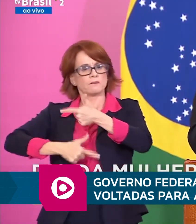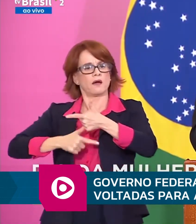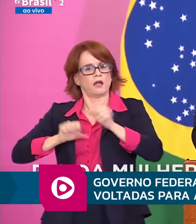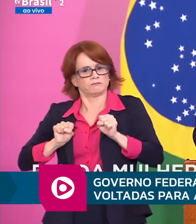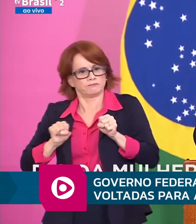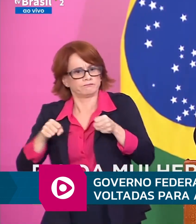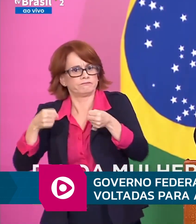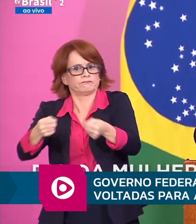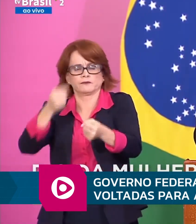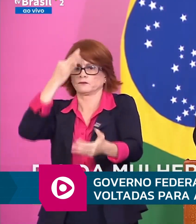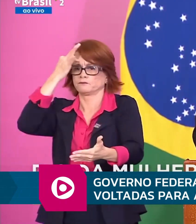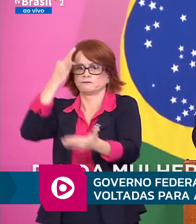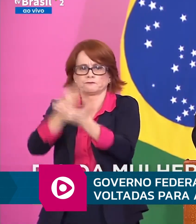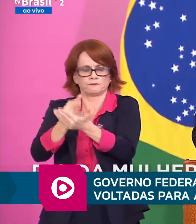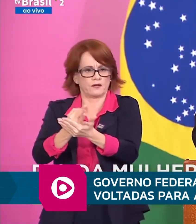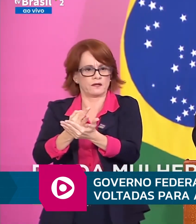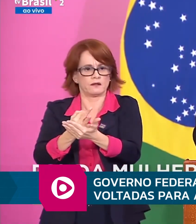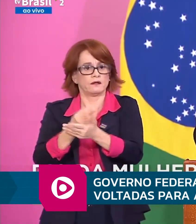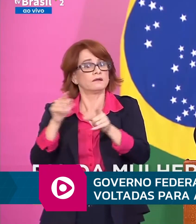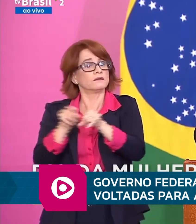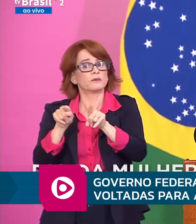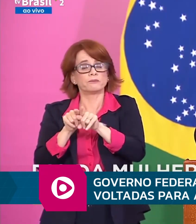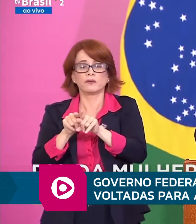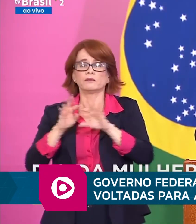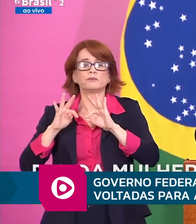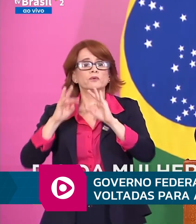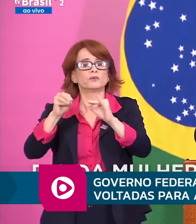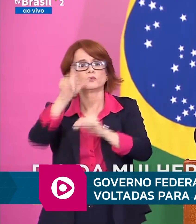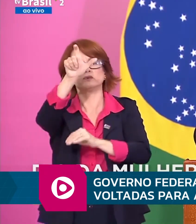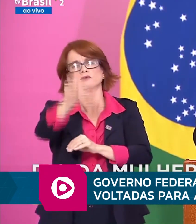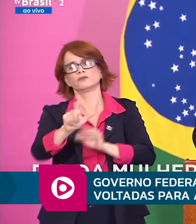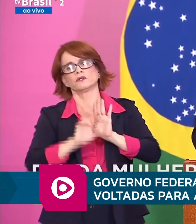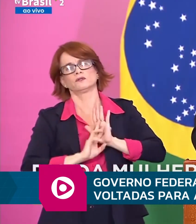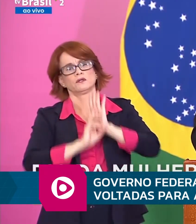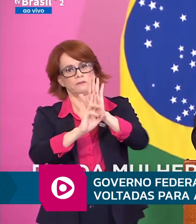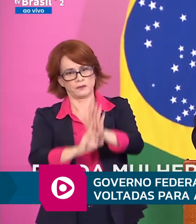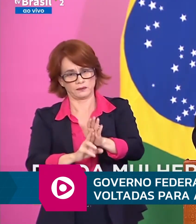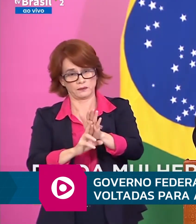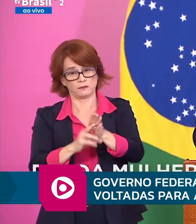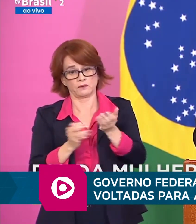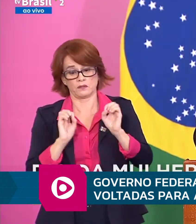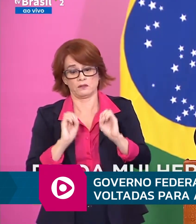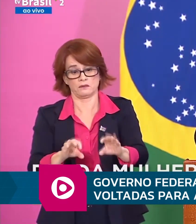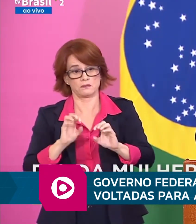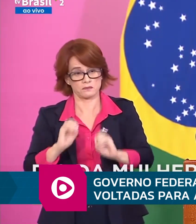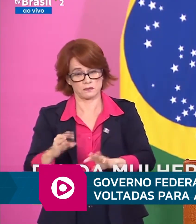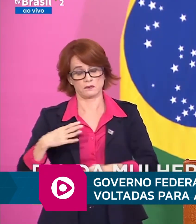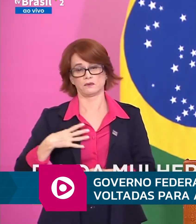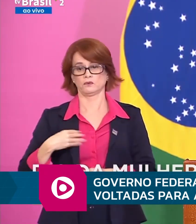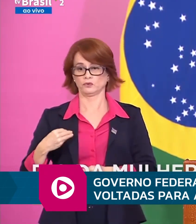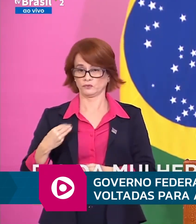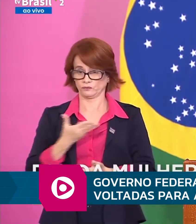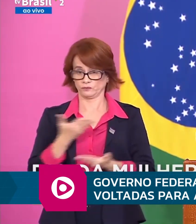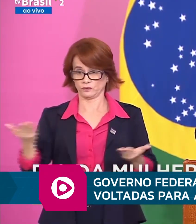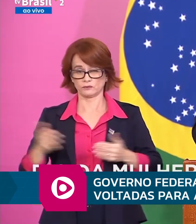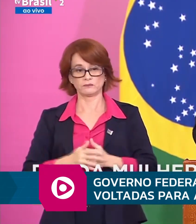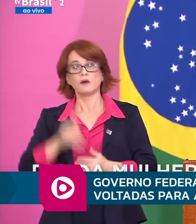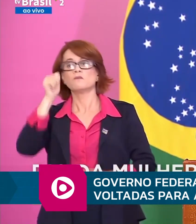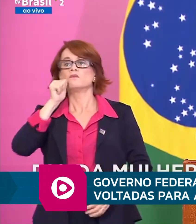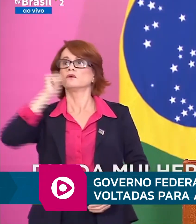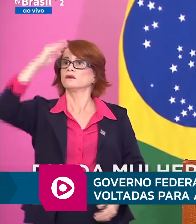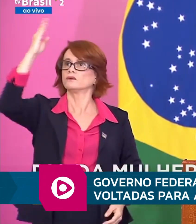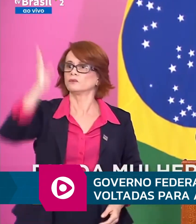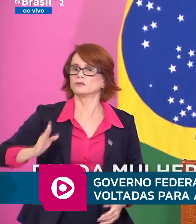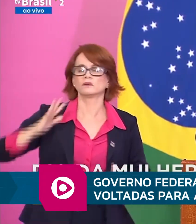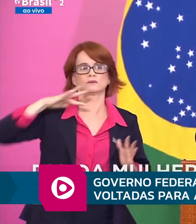fé e por tudo aquilo que transmitem aos seus filhos e filhas. Mulheres do Brasil e